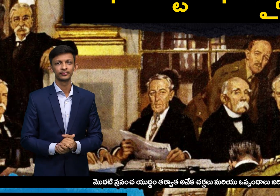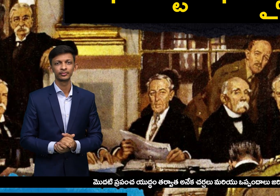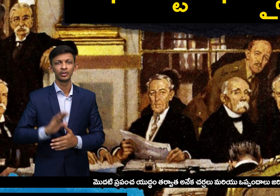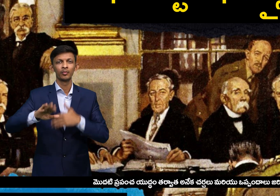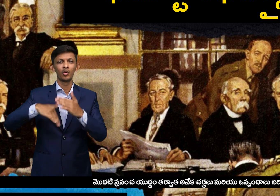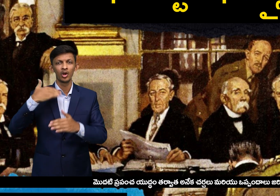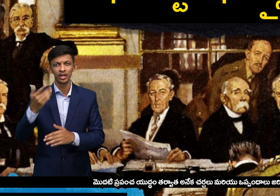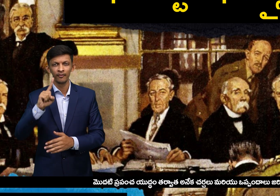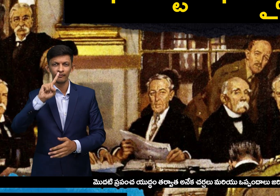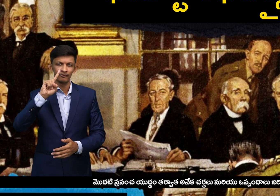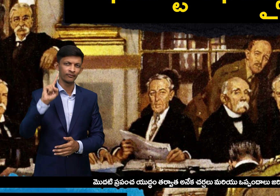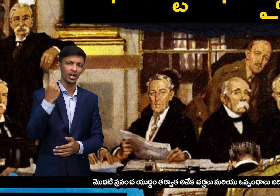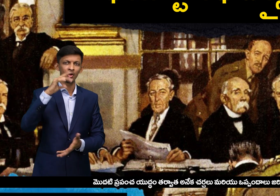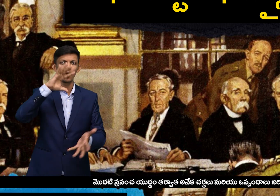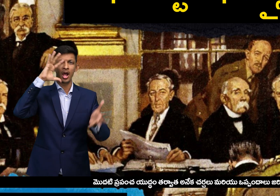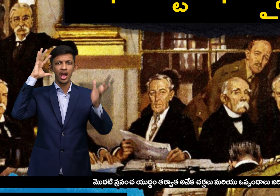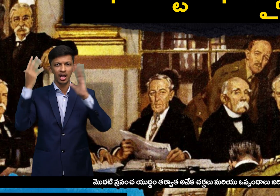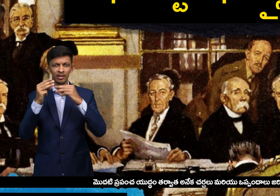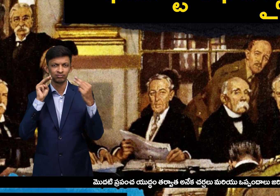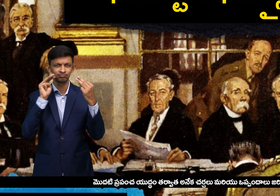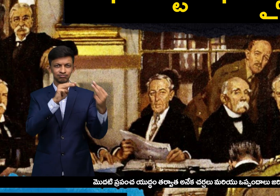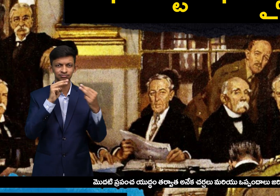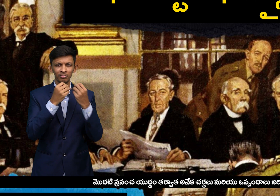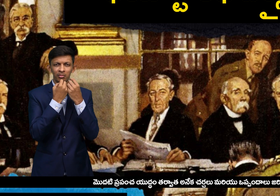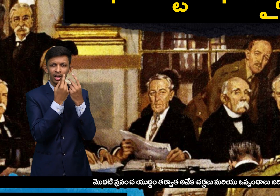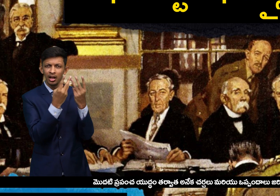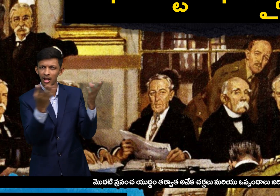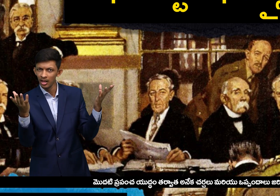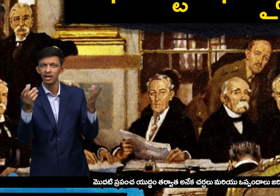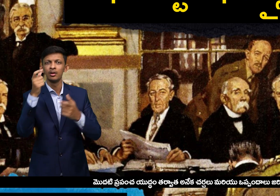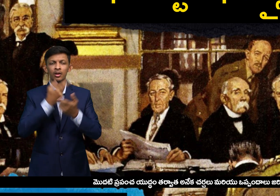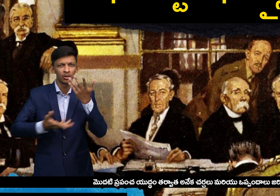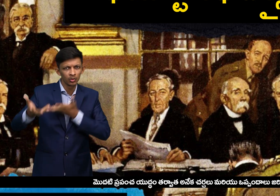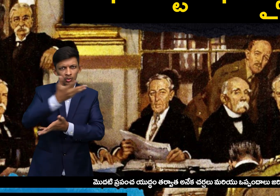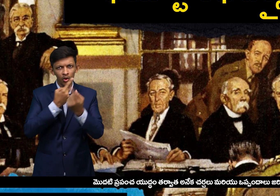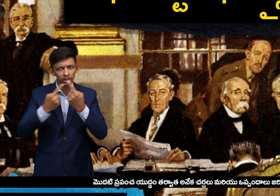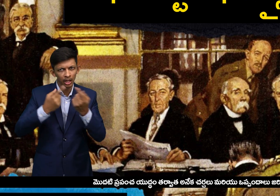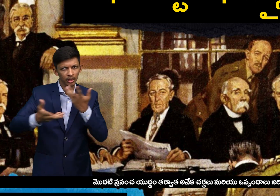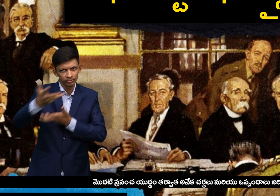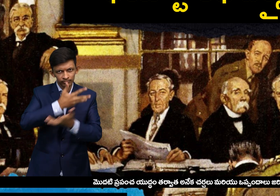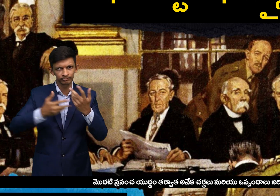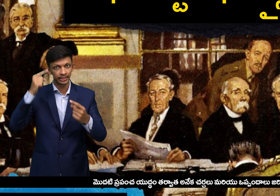మొదటి ప్రపంచ యుద్ధం తర్వాత అనేక చర్చలు మరియు ఒప్పందాలు జరిగాయి.